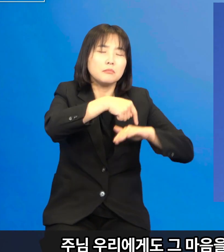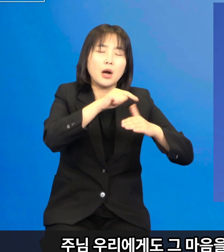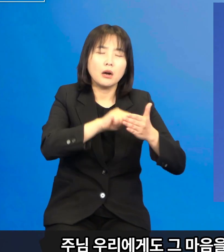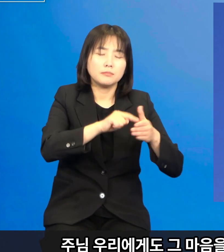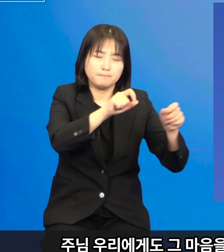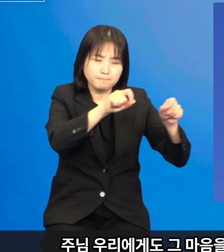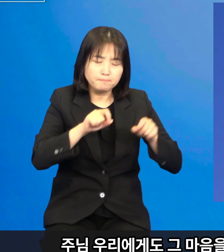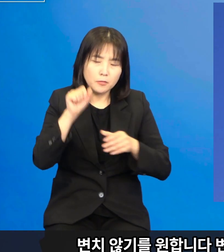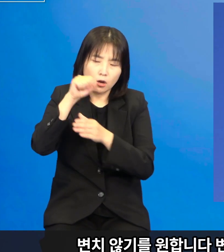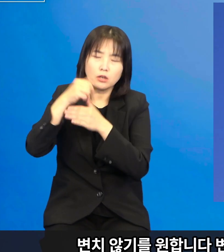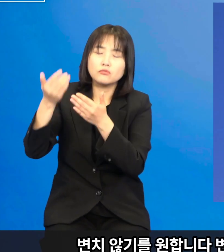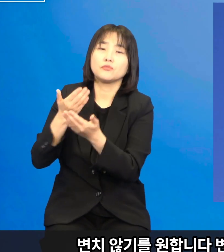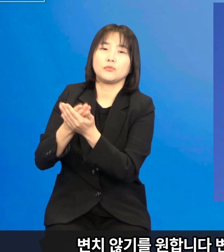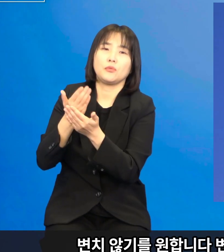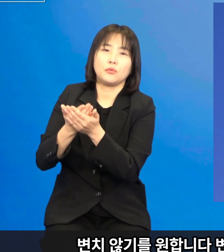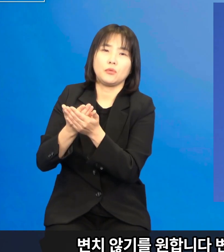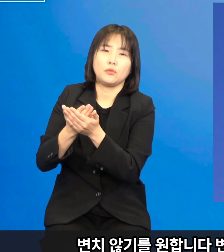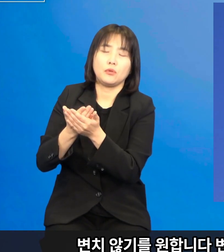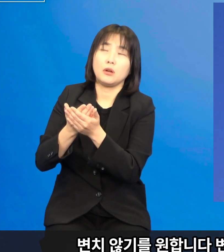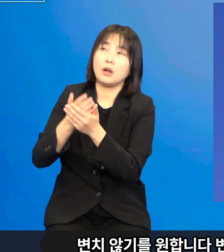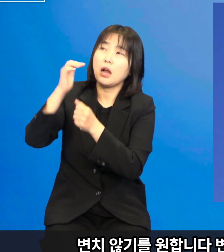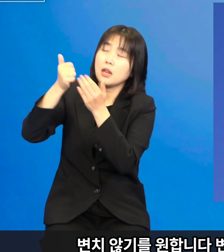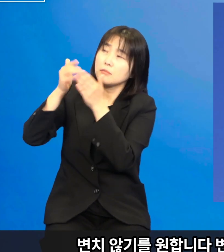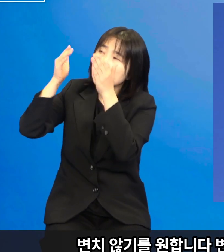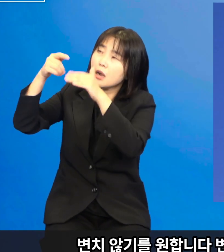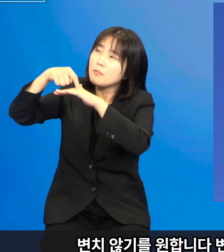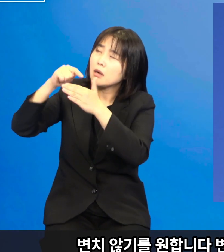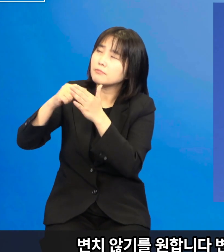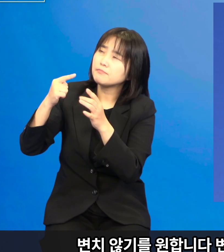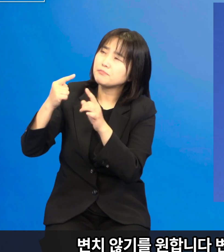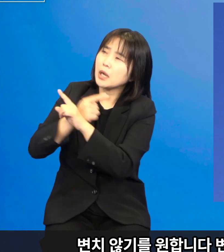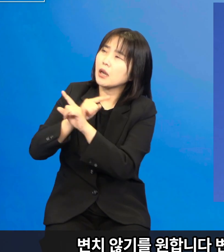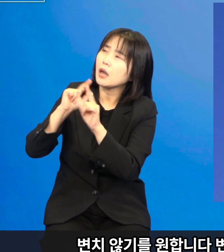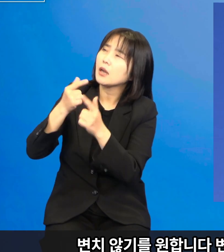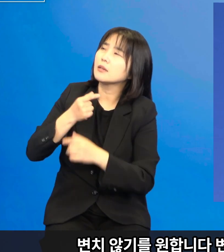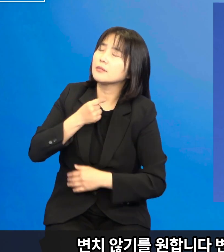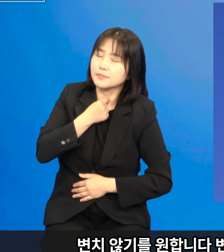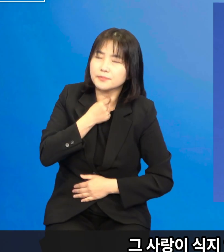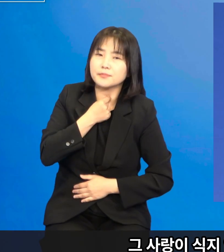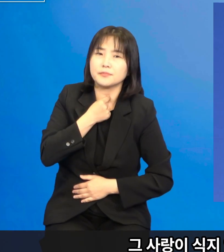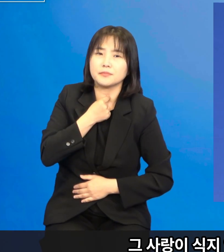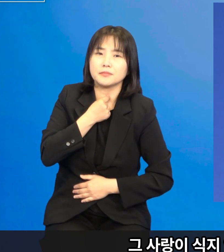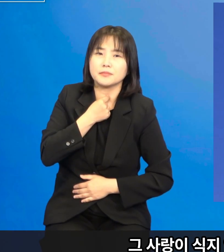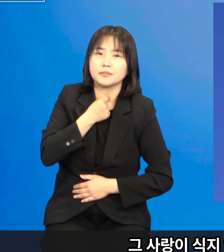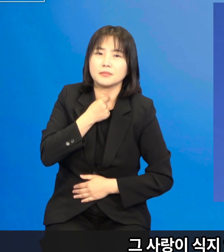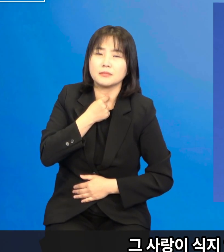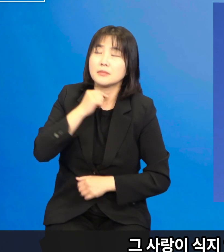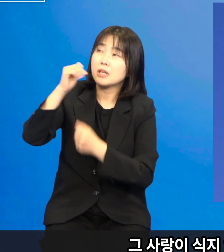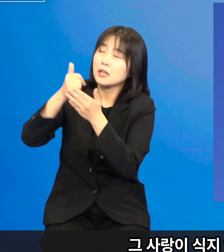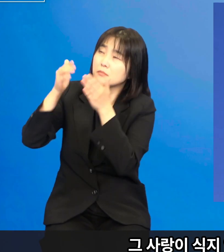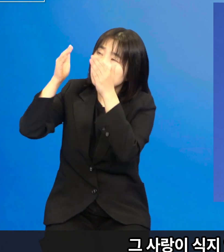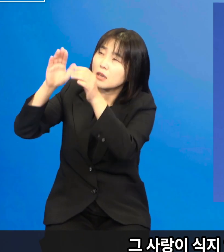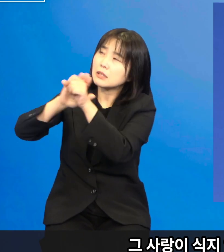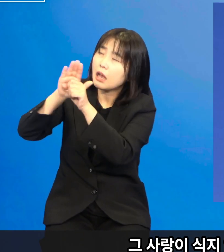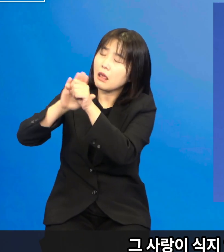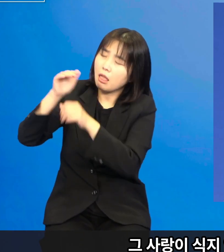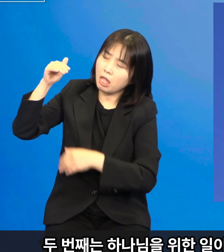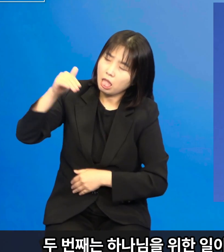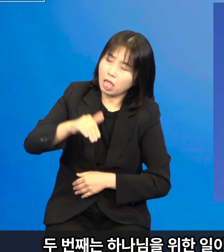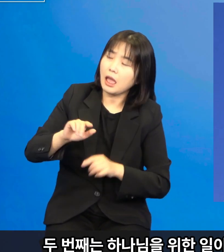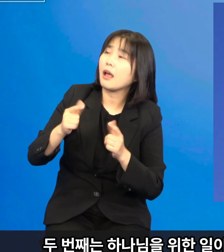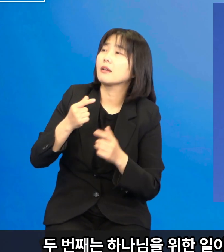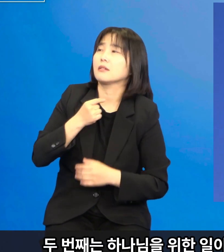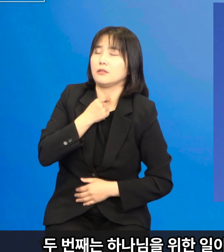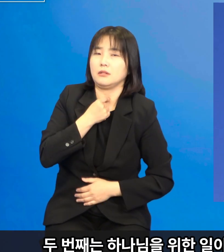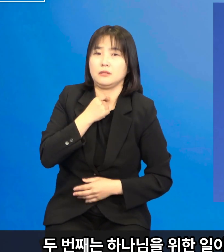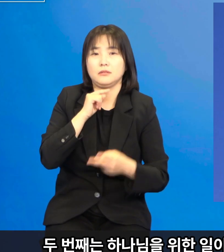주시기를 원합니다. 변치 않기를 원합니다. 변질되지 않기를 원합니다. 그 사랑이 식지 않기를 원합니다.